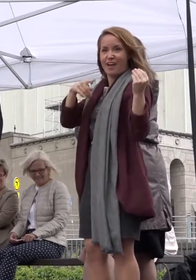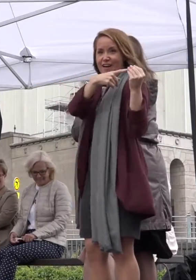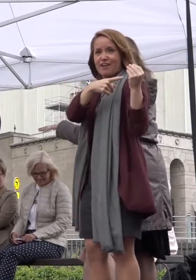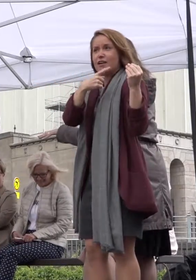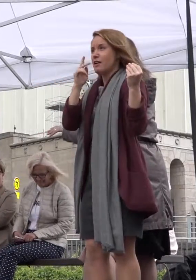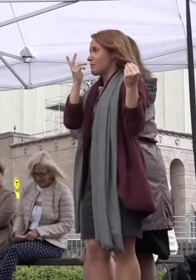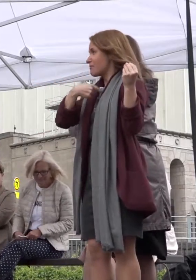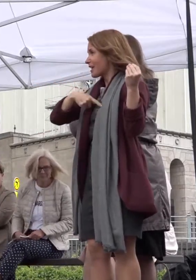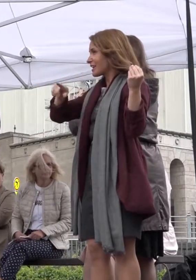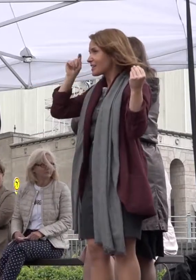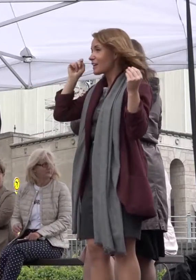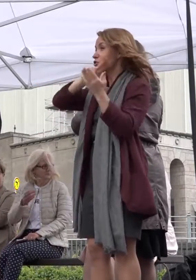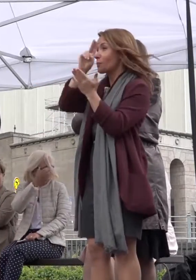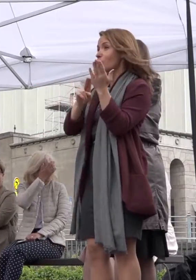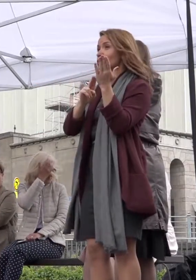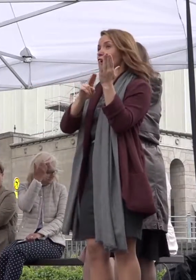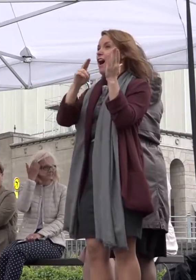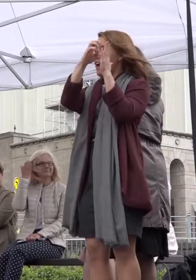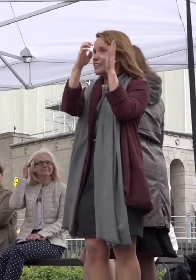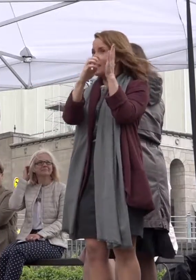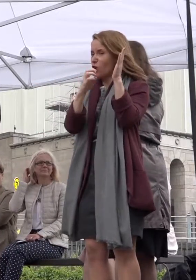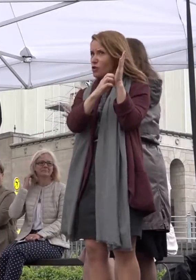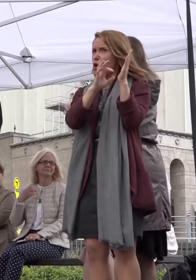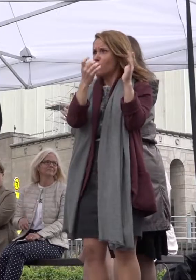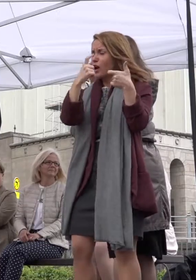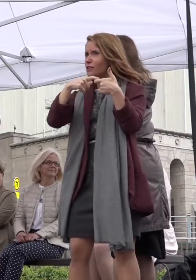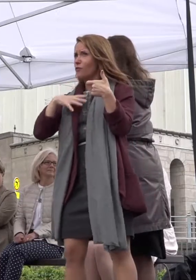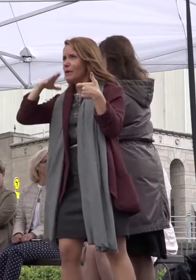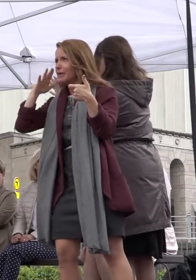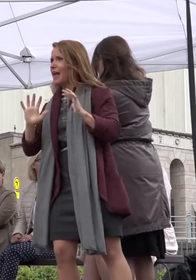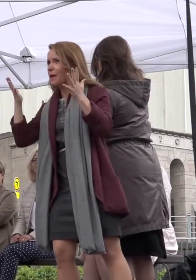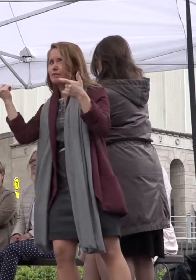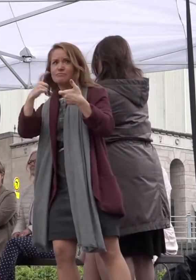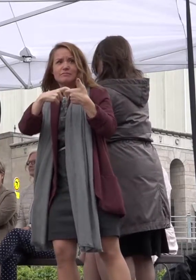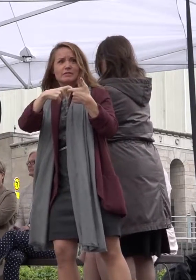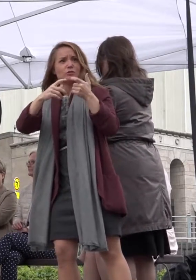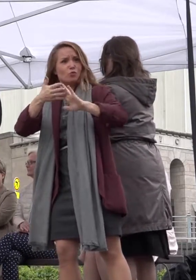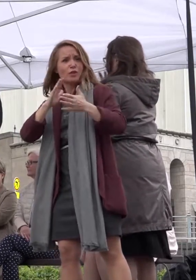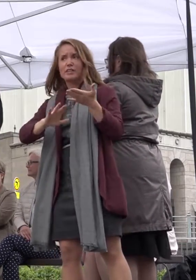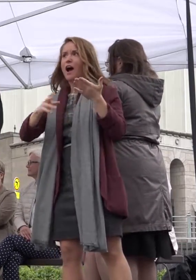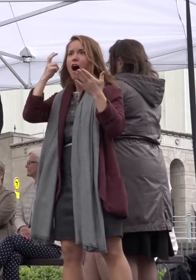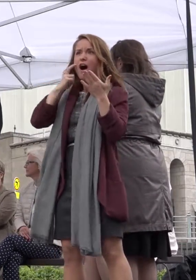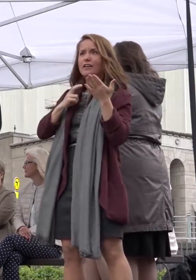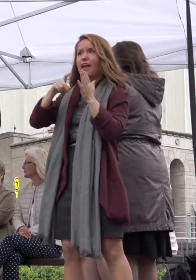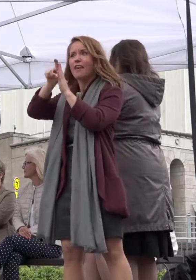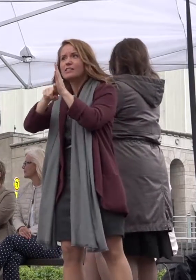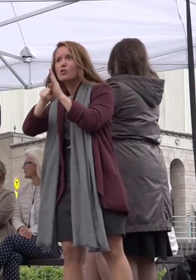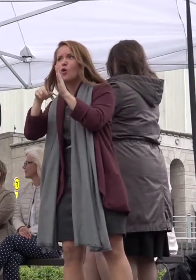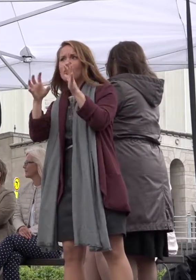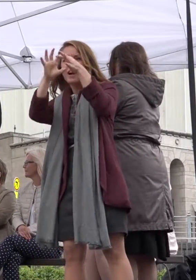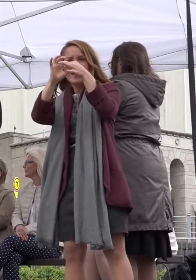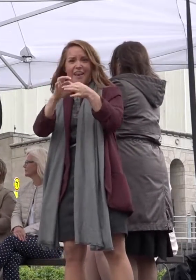huomiota sopimusartikloiden niiden suhdetta vammaisen ihmisen elämään, arkeen, lainsäädäntöön